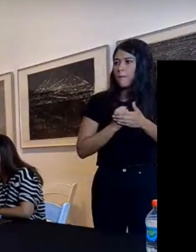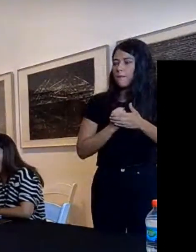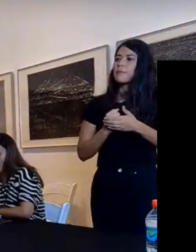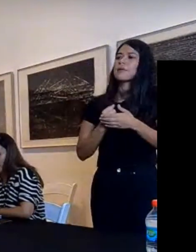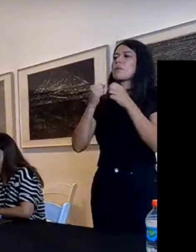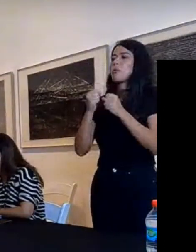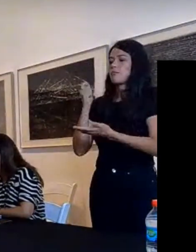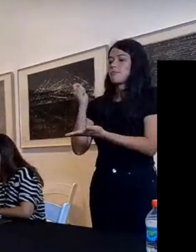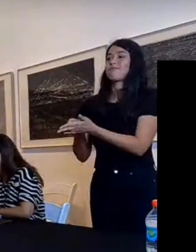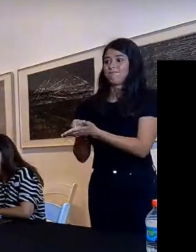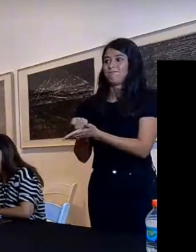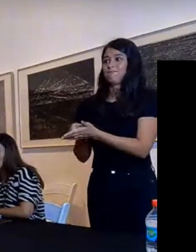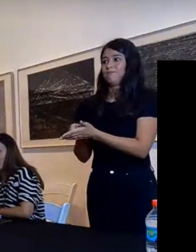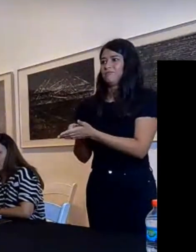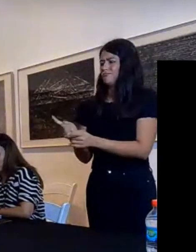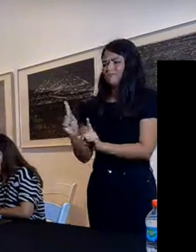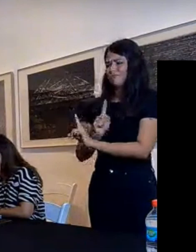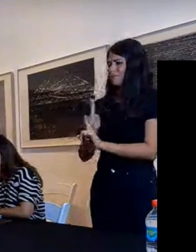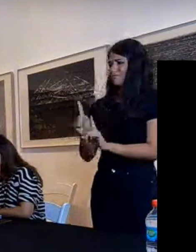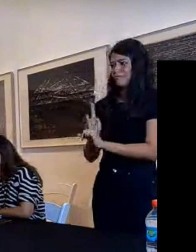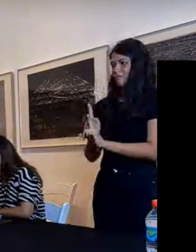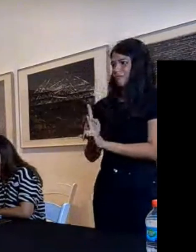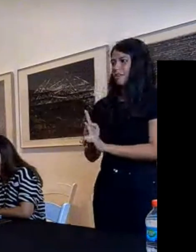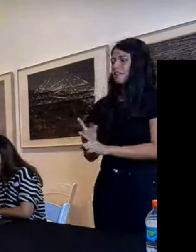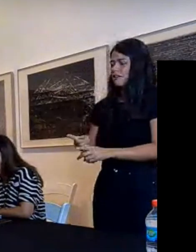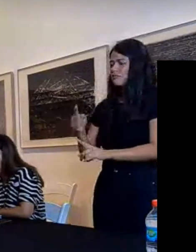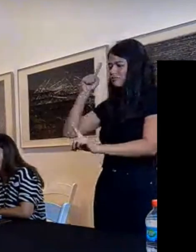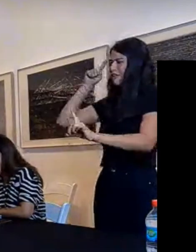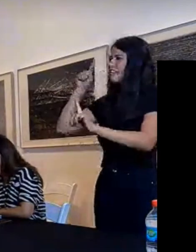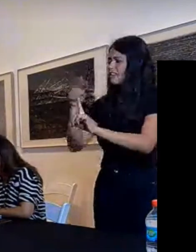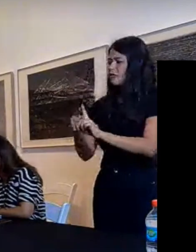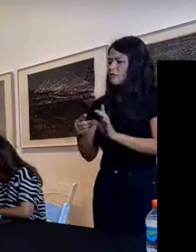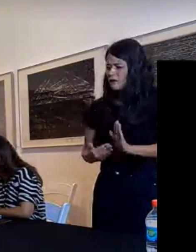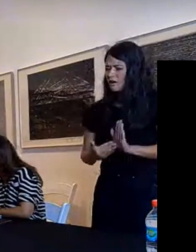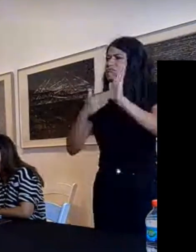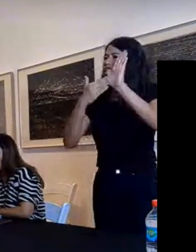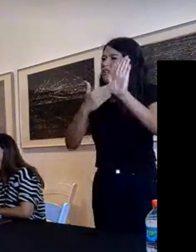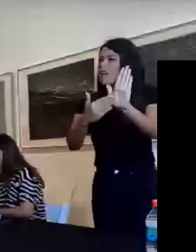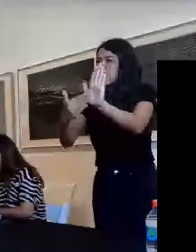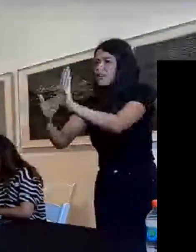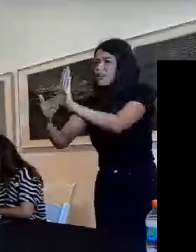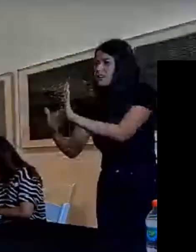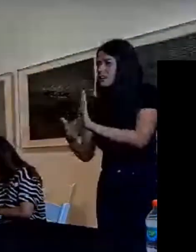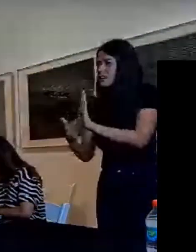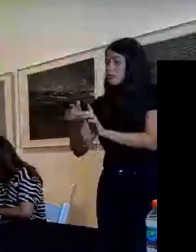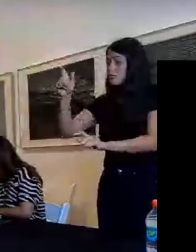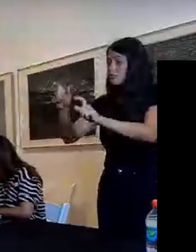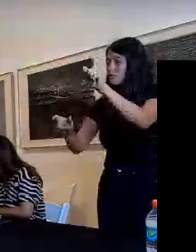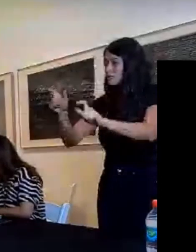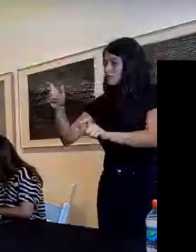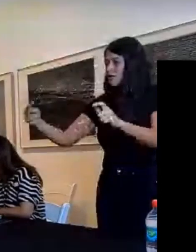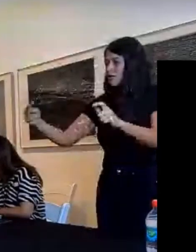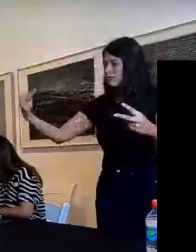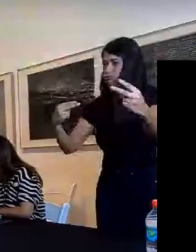las puedan comprar. Al contrario, aspiran a que estén allí donde su acceso al público